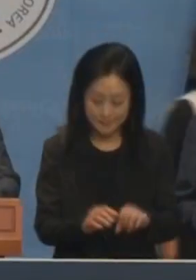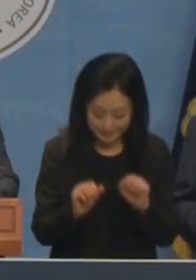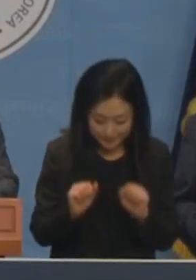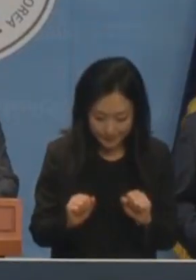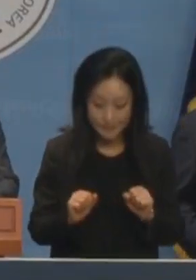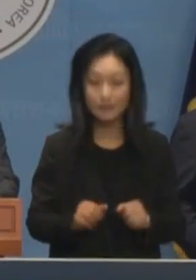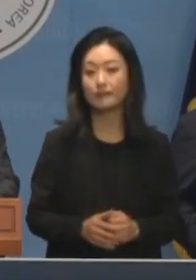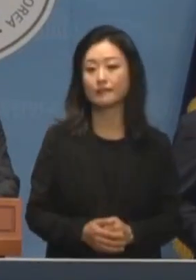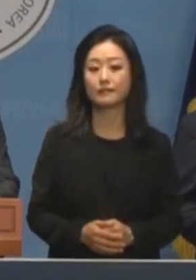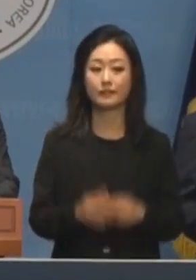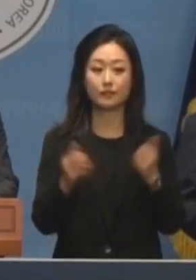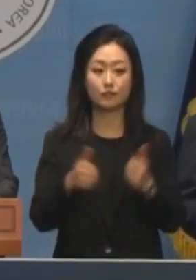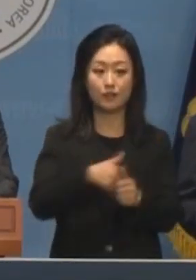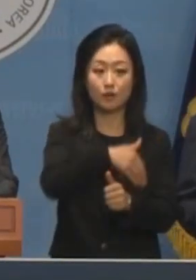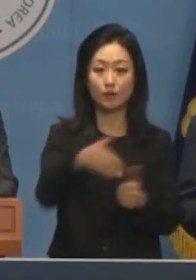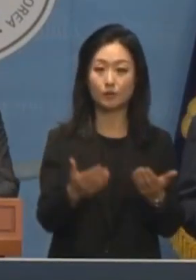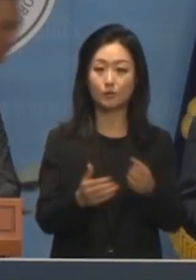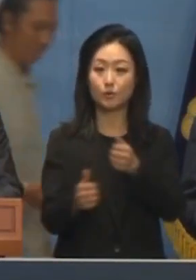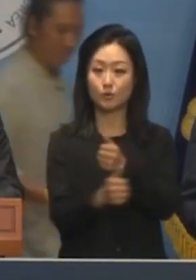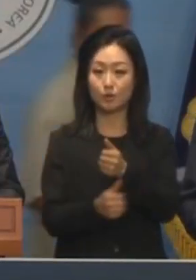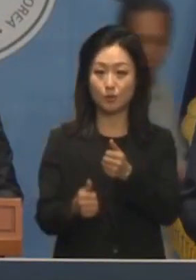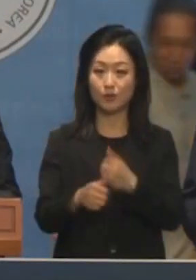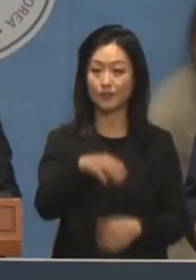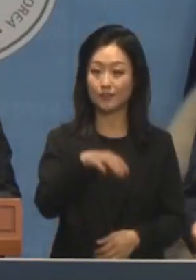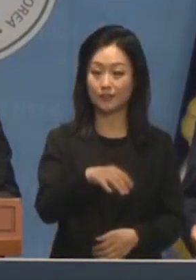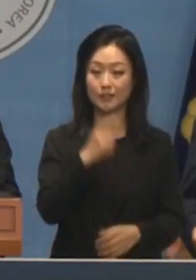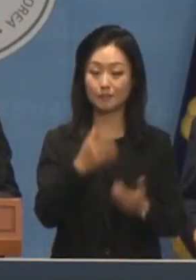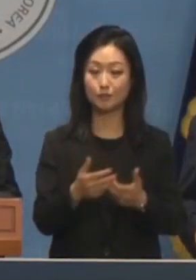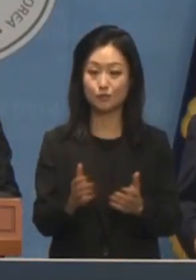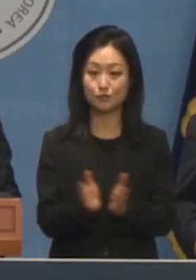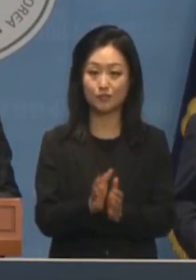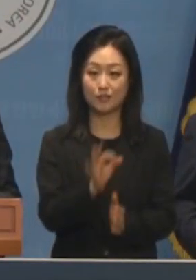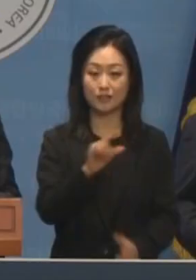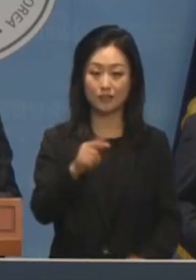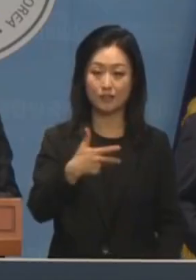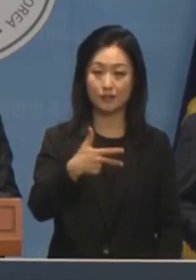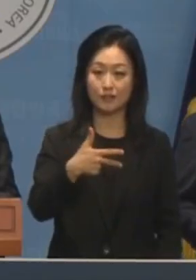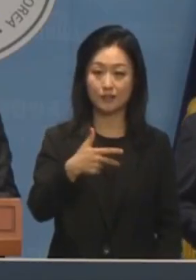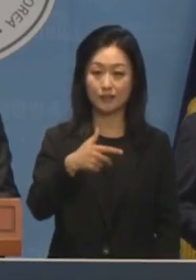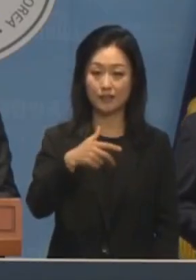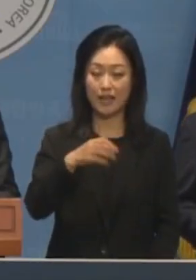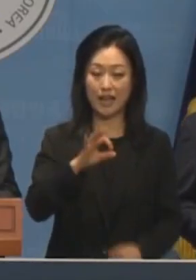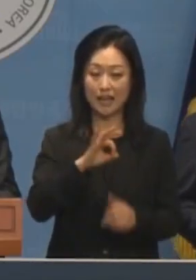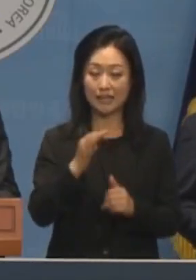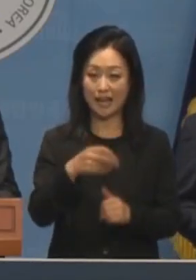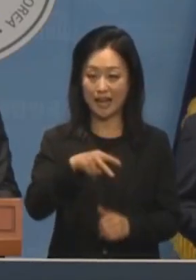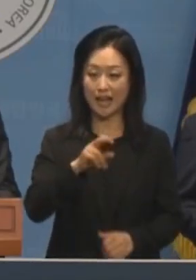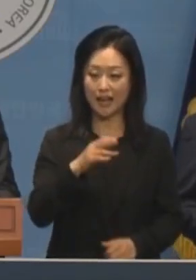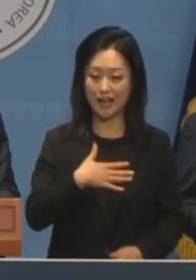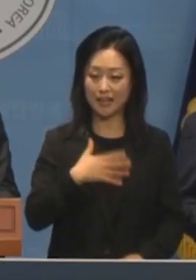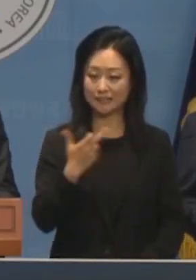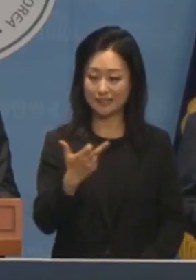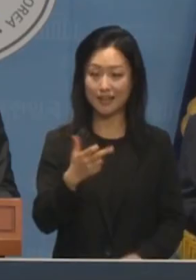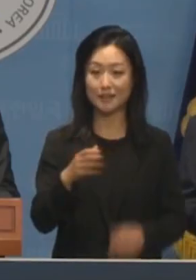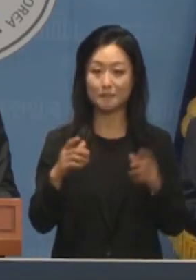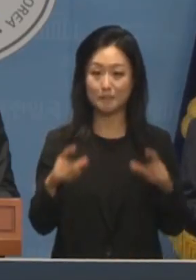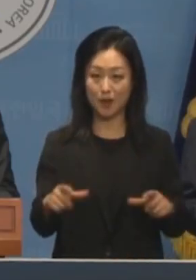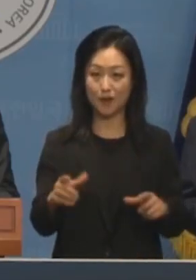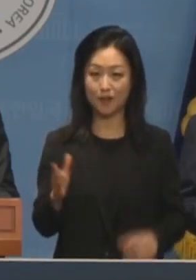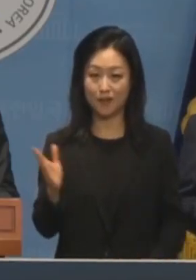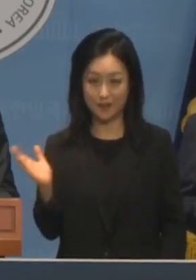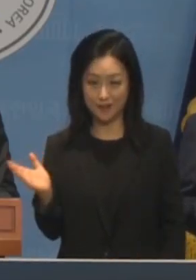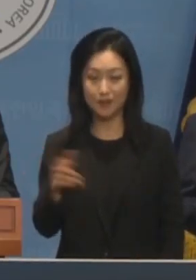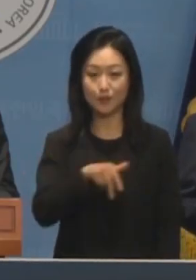안녕하십니까. 국회 환경노동위원회 더불어민주당 안산병 박예철입니다. 금강유역 녹조